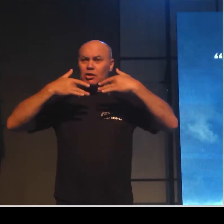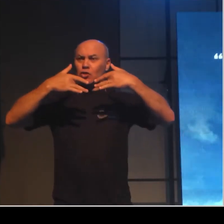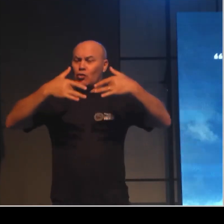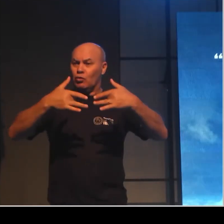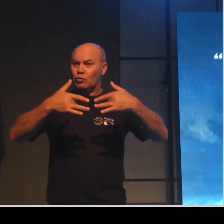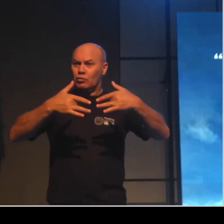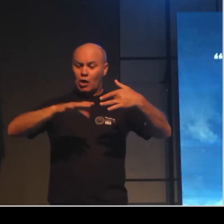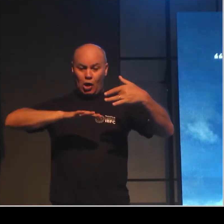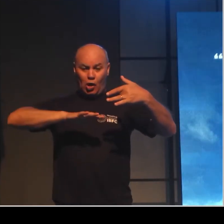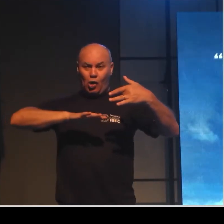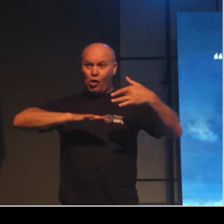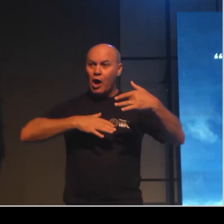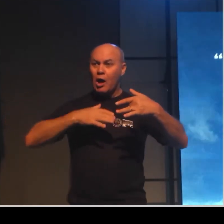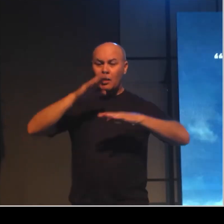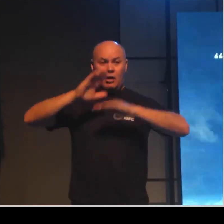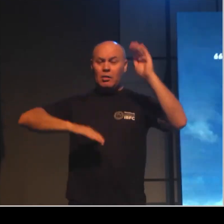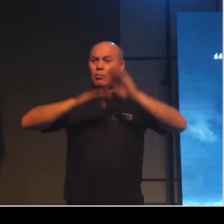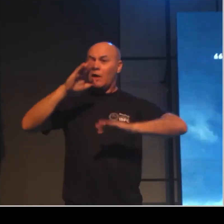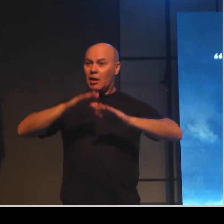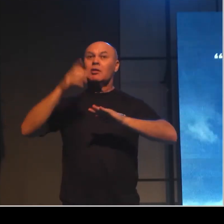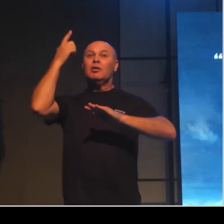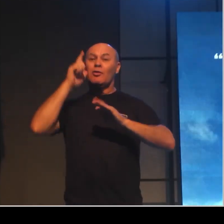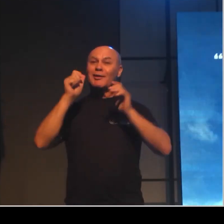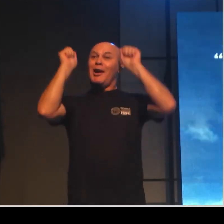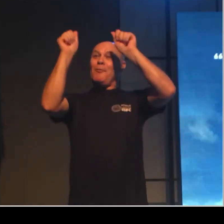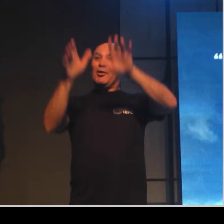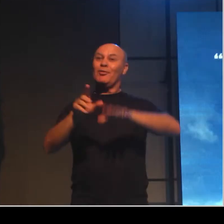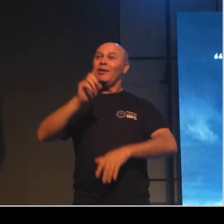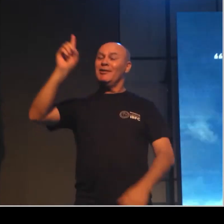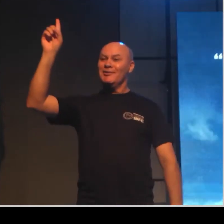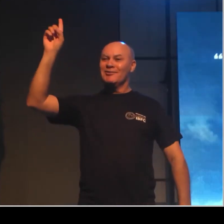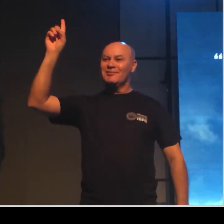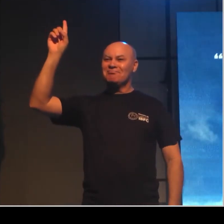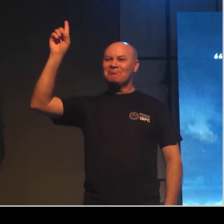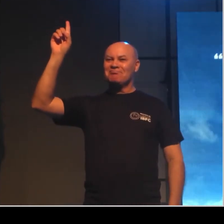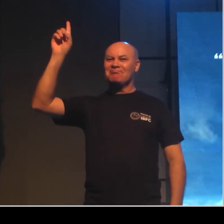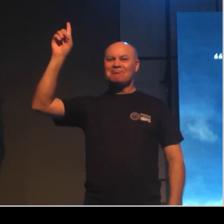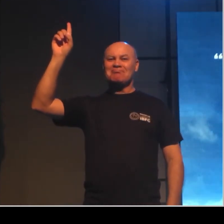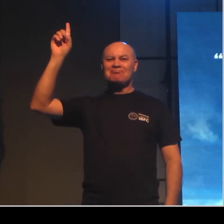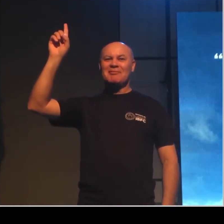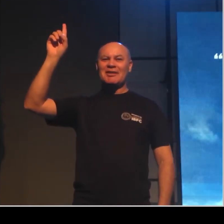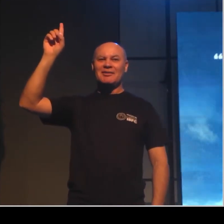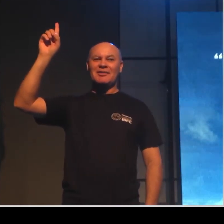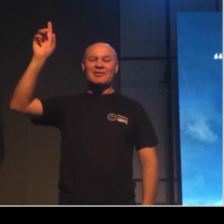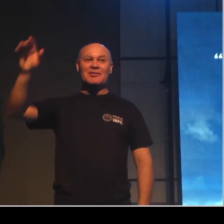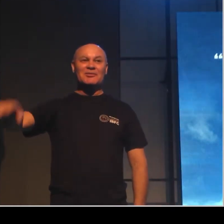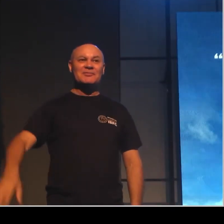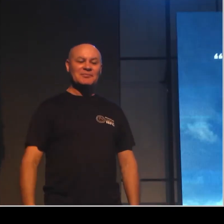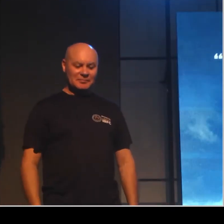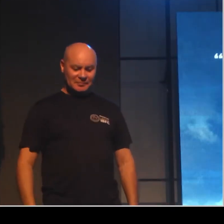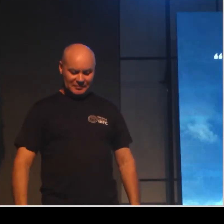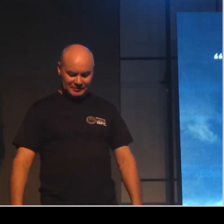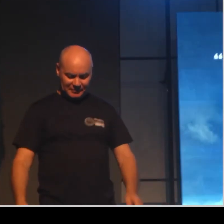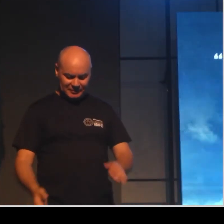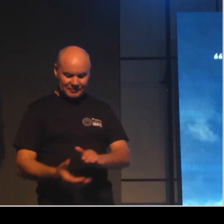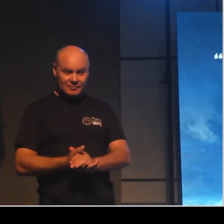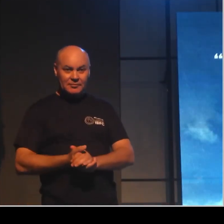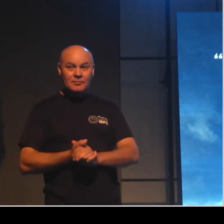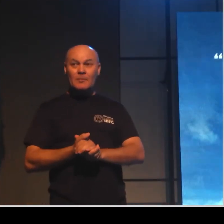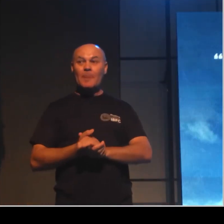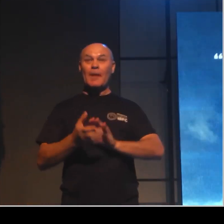Deus abençoa. Por isso, aproveitando que estamos ainda com a nossa